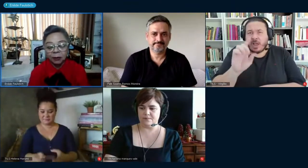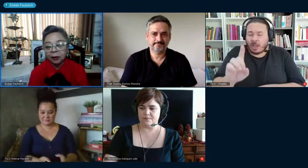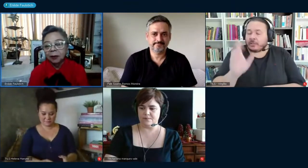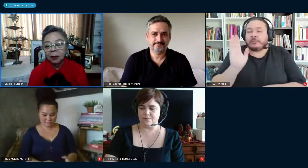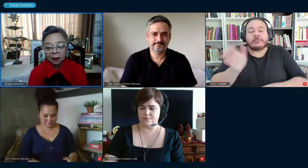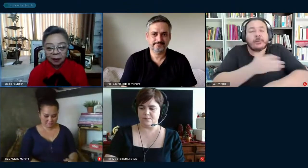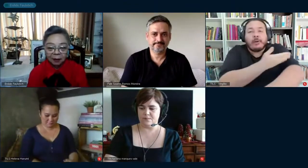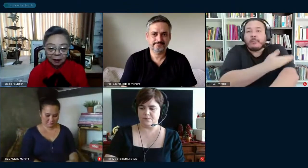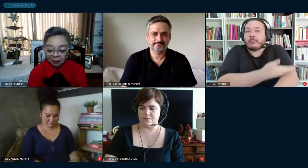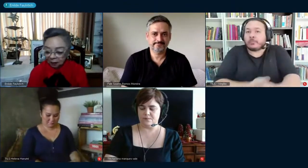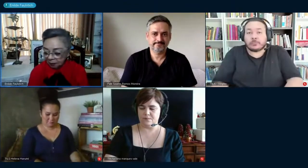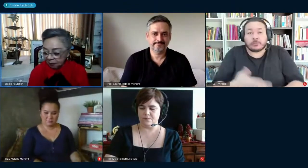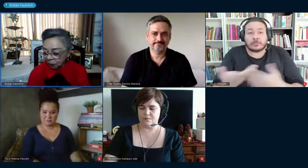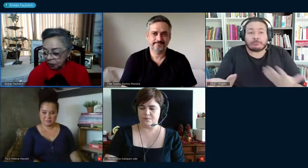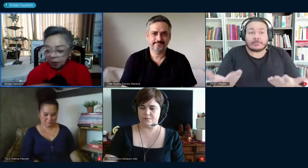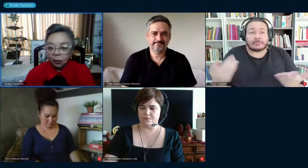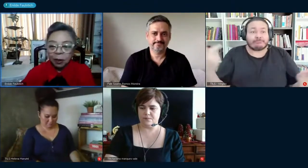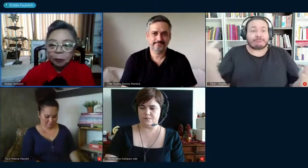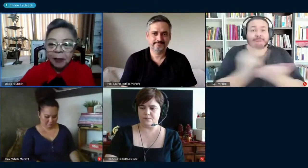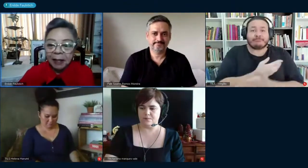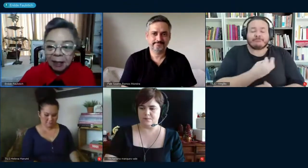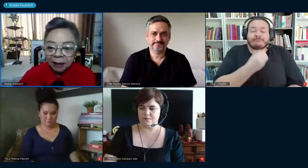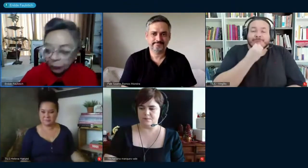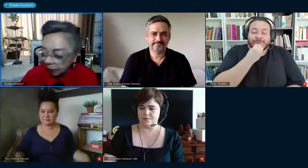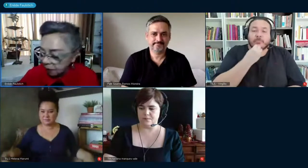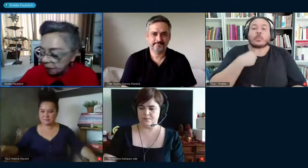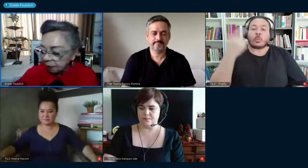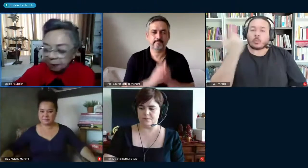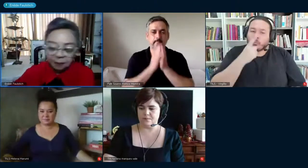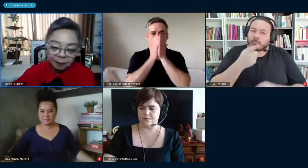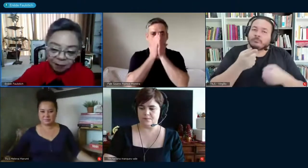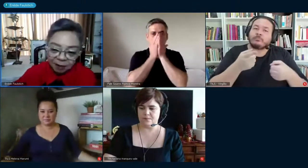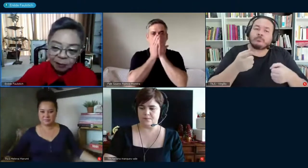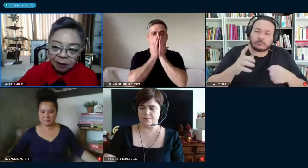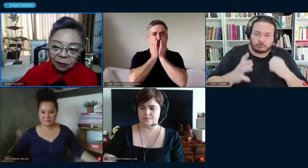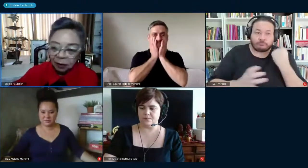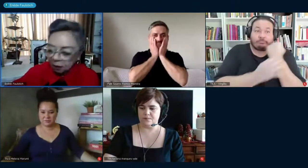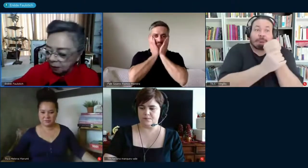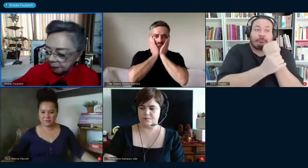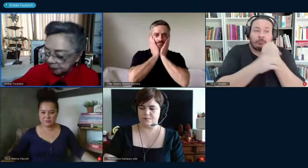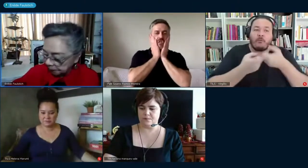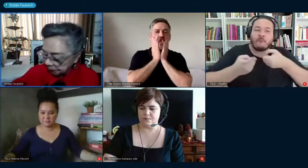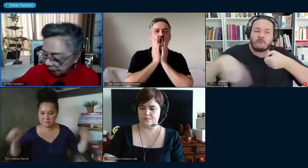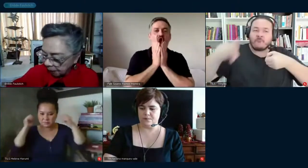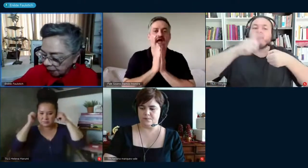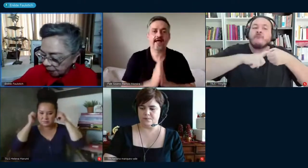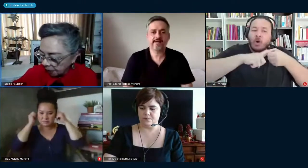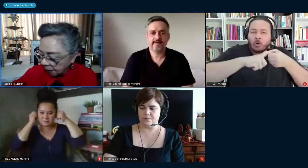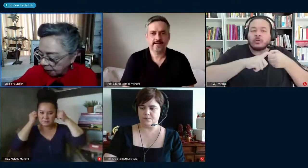felizmente, conseguiu recuperar a defesa, mesmo tendo que